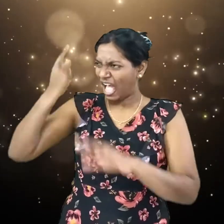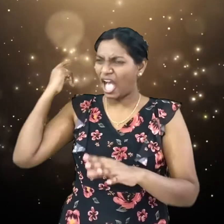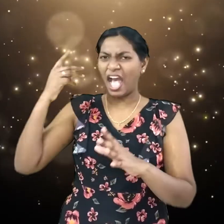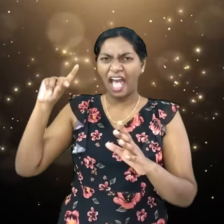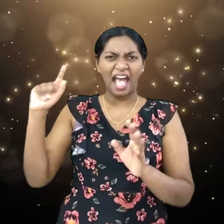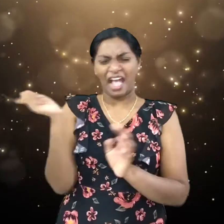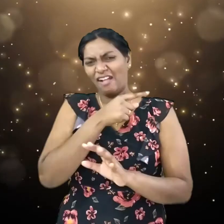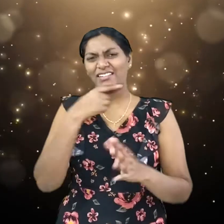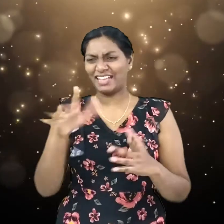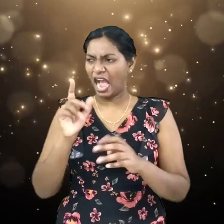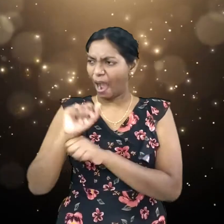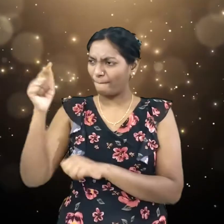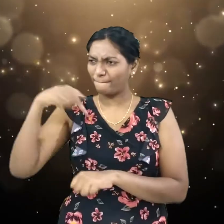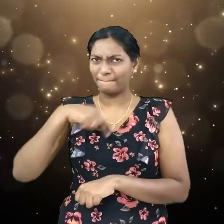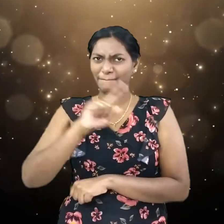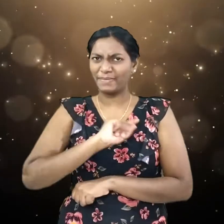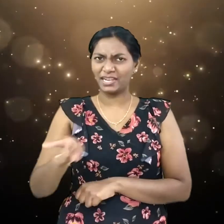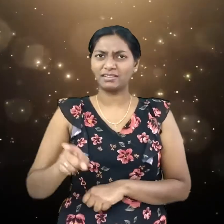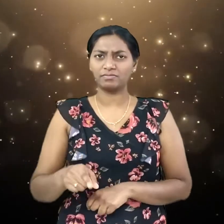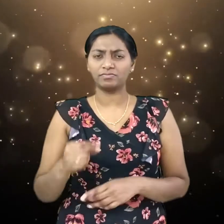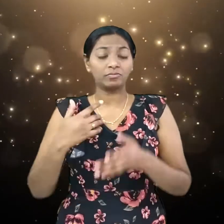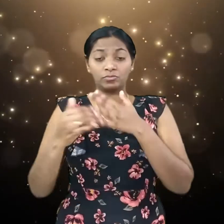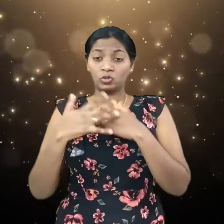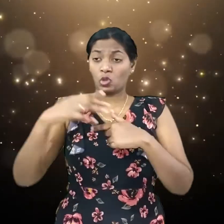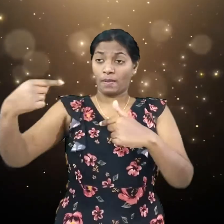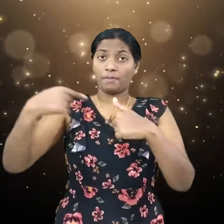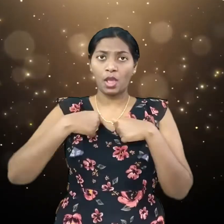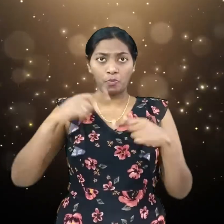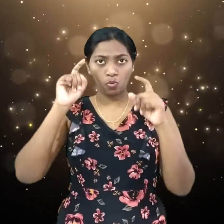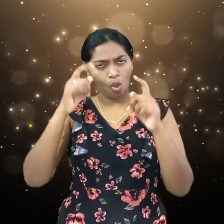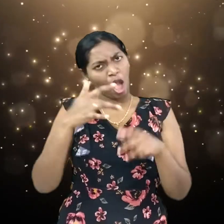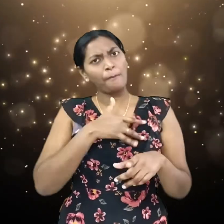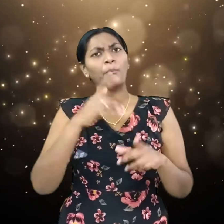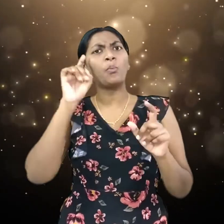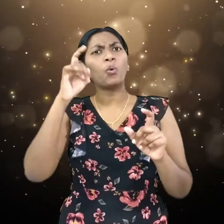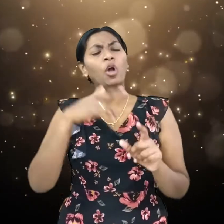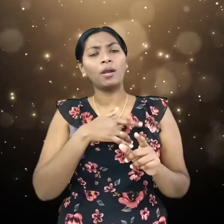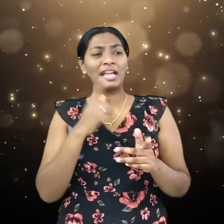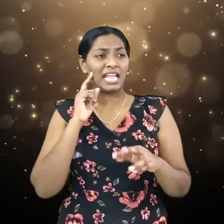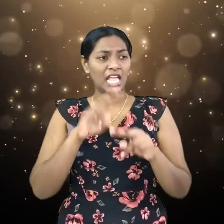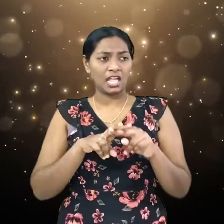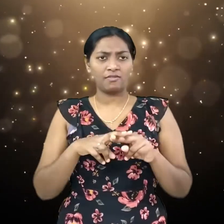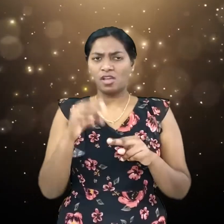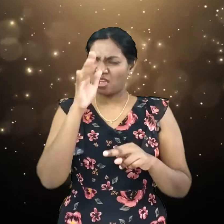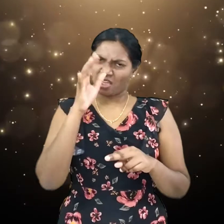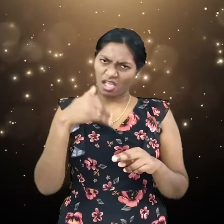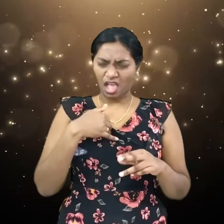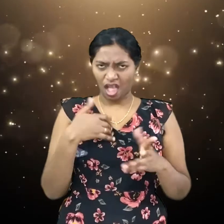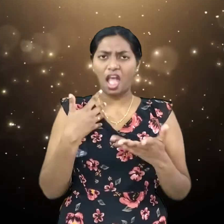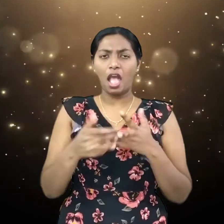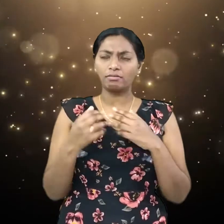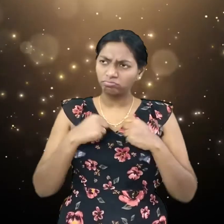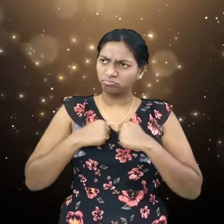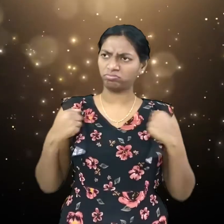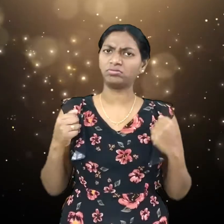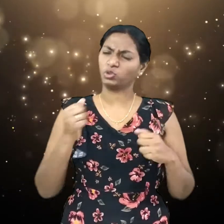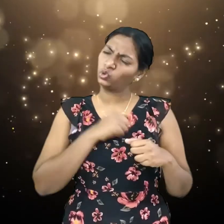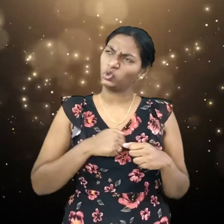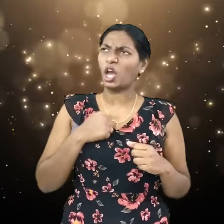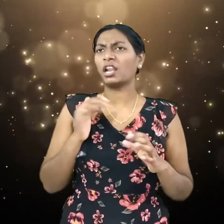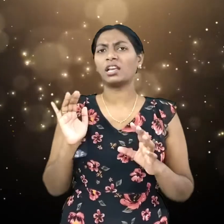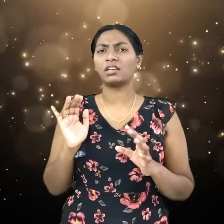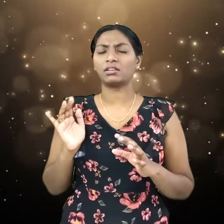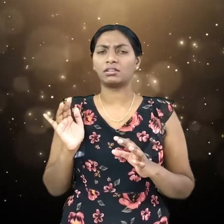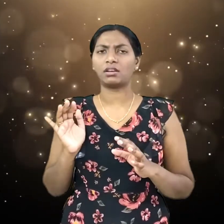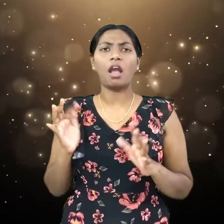कभी अपनी जिंदगी में आने मत दीजिए। सही, कोई भी आपके ऊपर दोष मत लगाने दीजिए। गलती करने के बाद भी सीना तान के खड़े हो जाएगा। प्रेज़ द लॉर्ड।